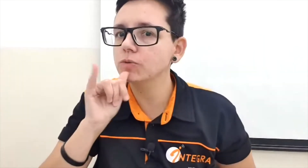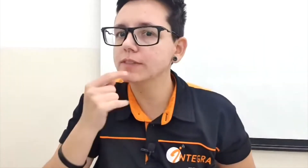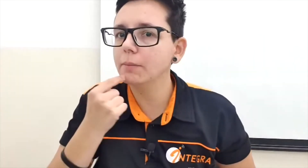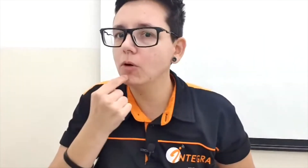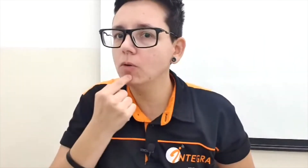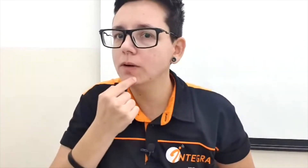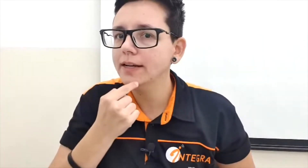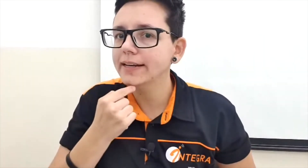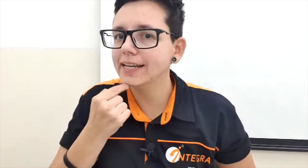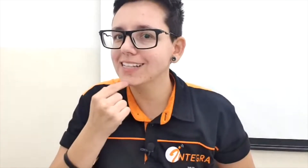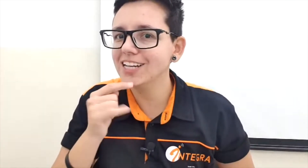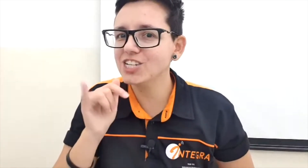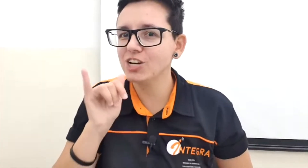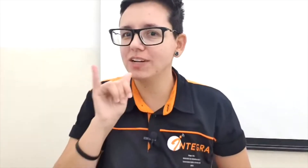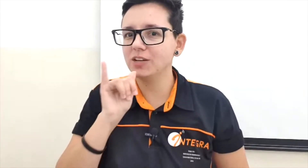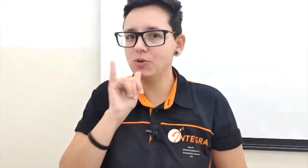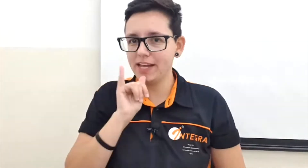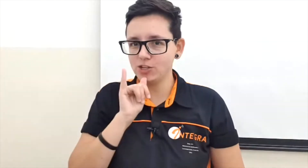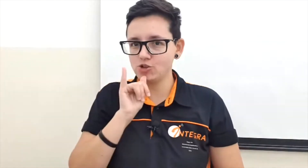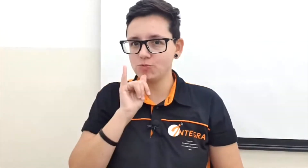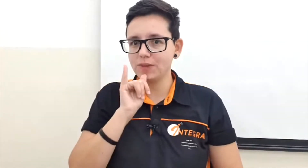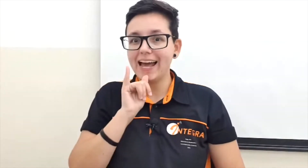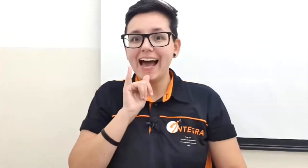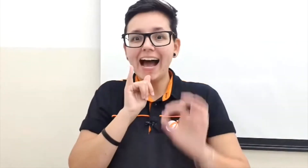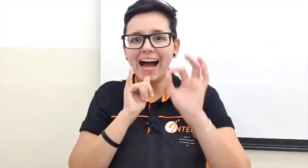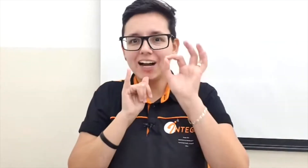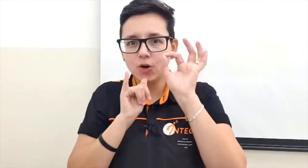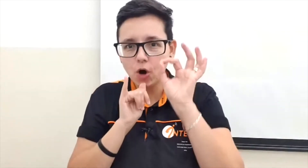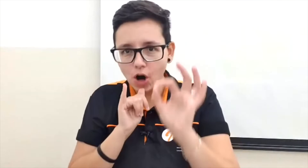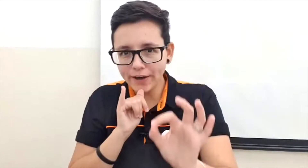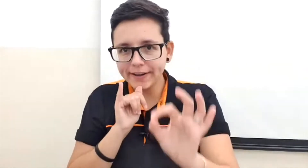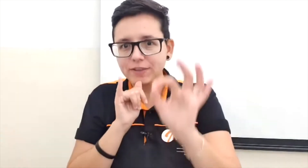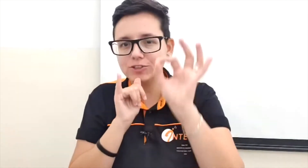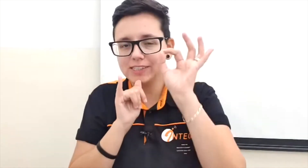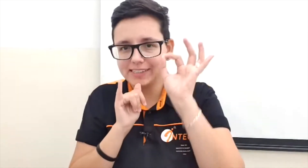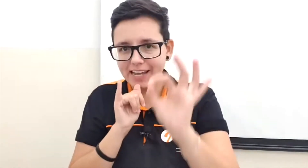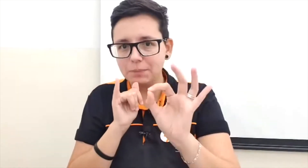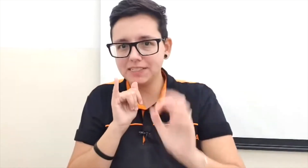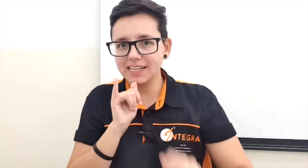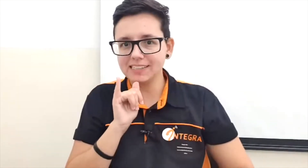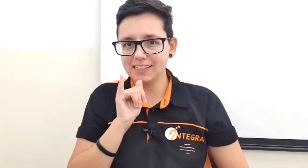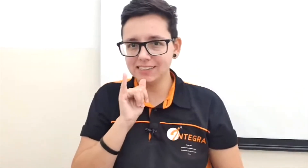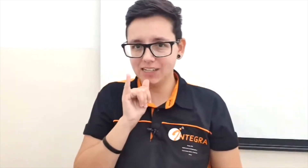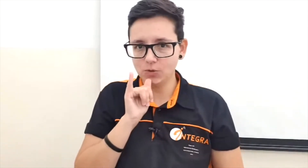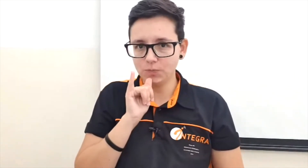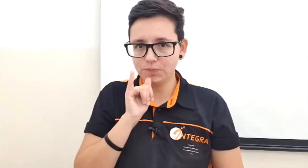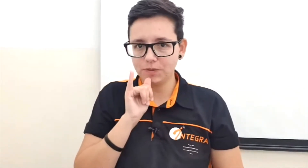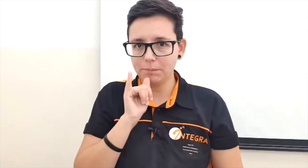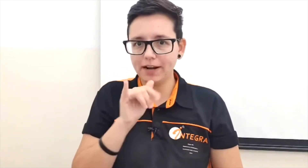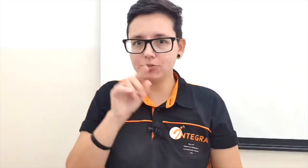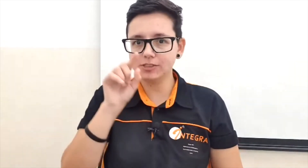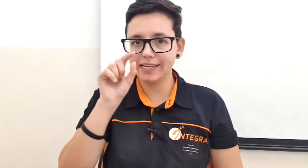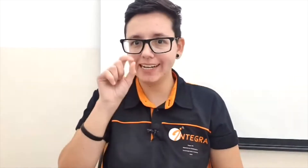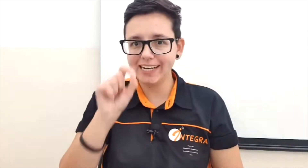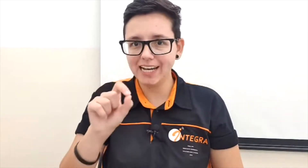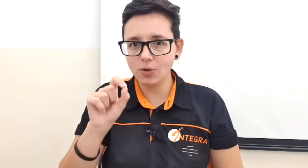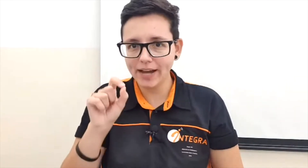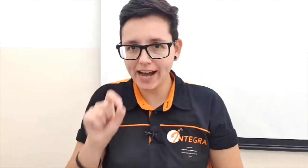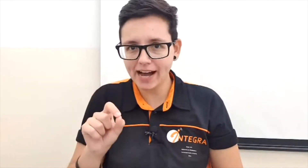tá bom? Nessa região aqui do queixo. Agora que você tem que prestar atenção, para você não